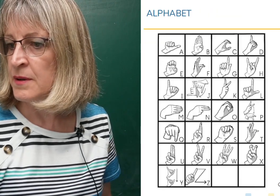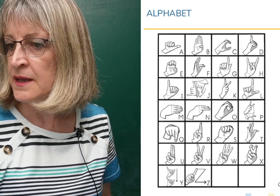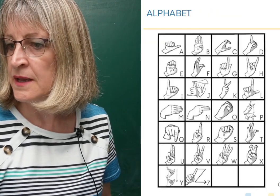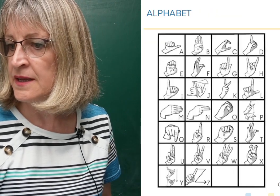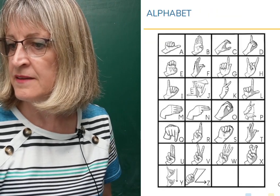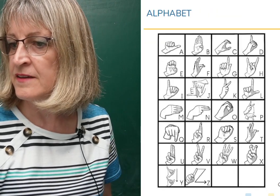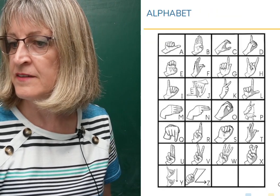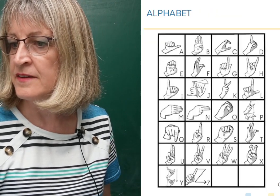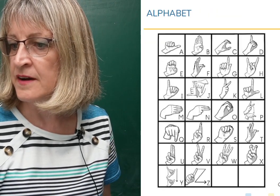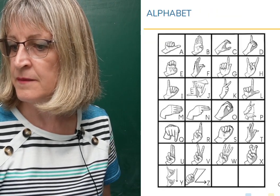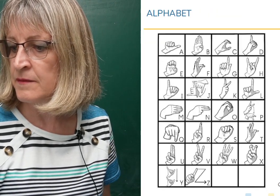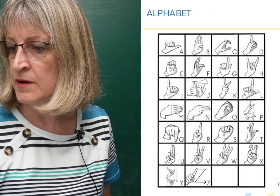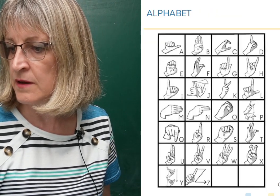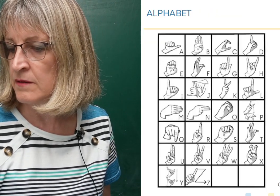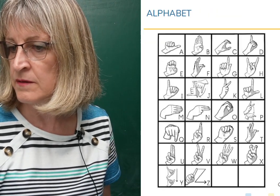l'alphabet. Il était ici. Hein, voilà.